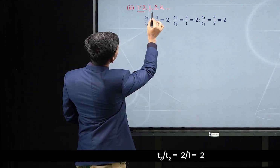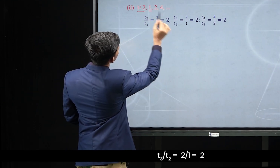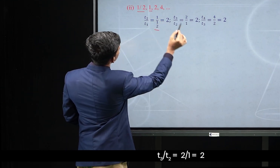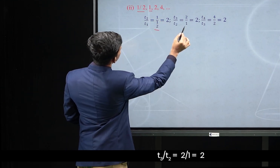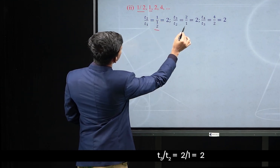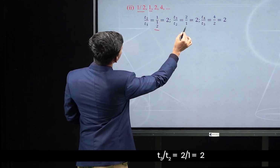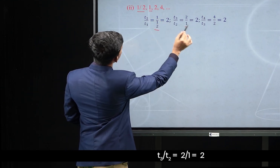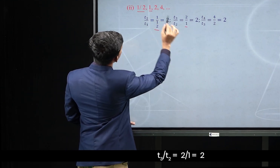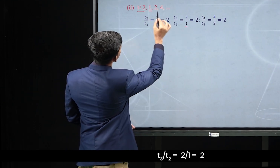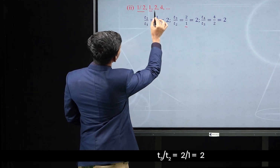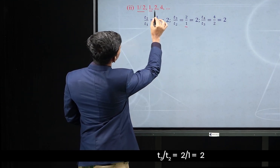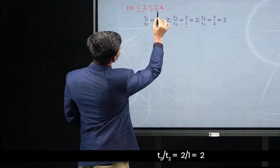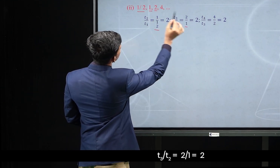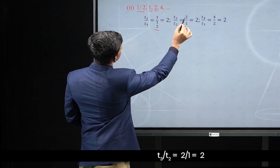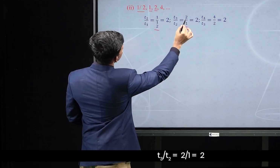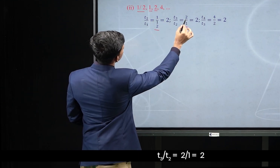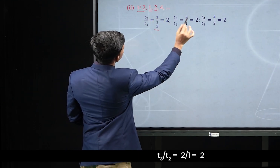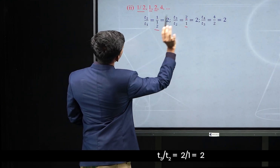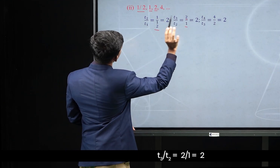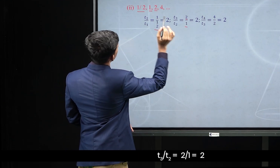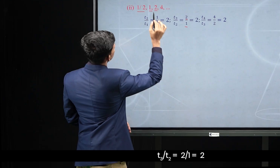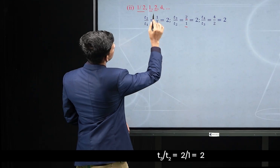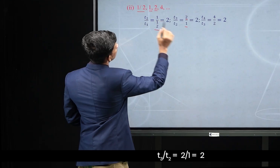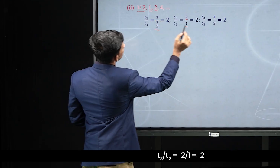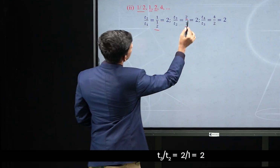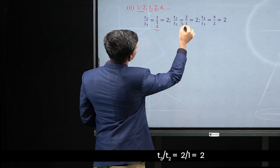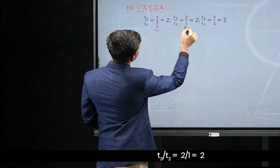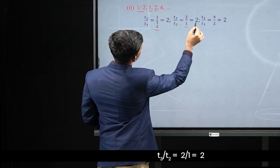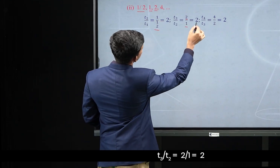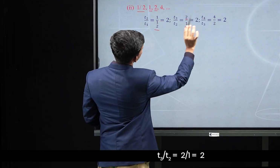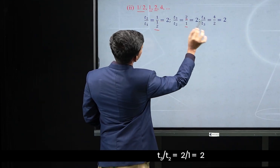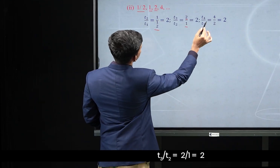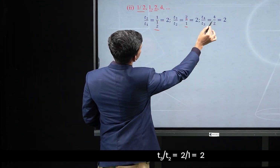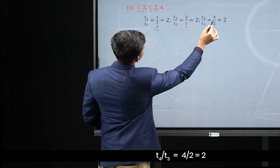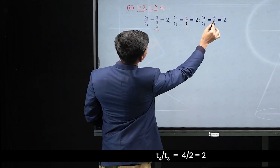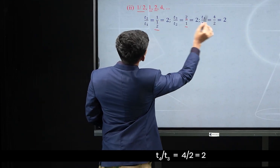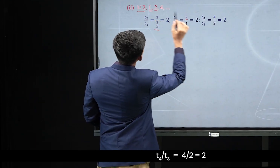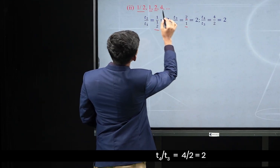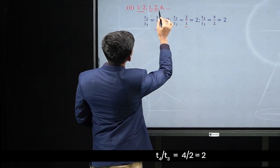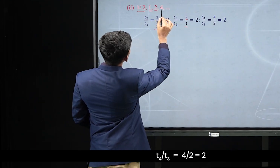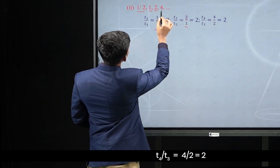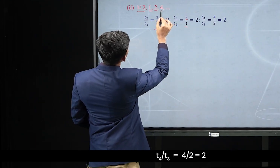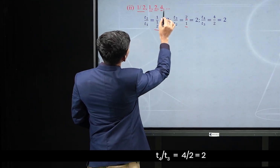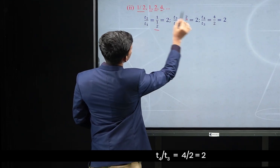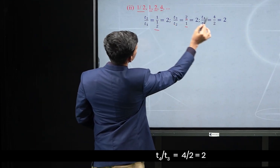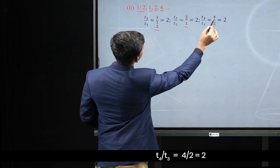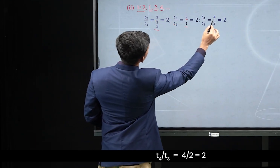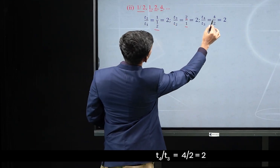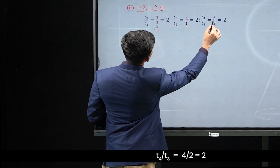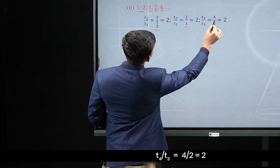2 ஈடு 2 கீழ் 1 ஈடு 2. டி கீழ் இலக்கு 4